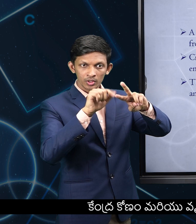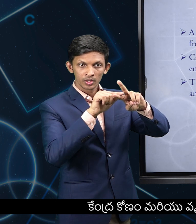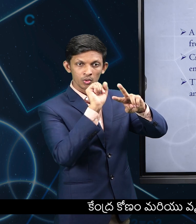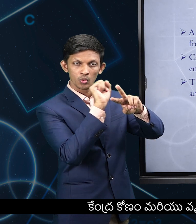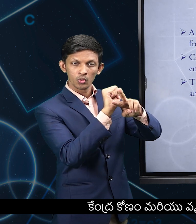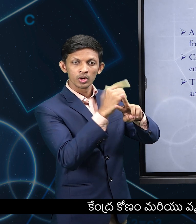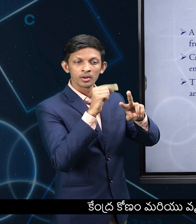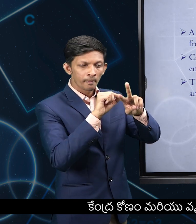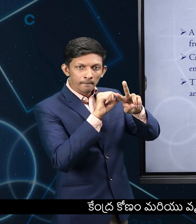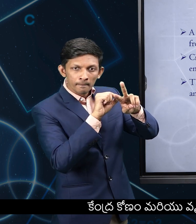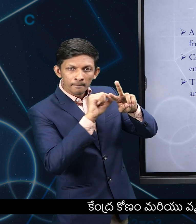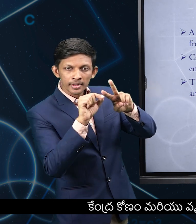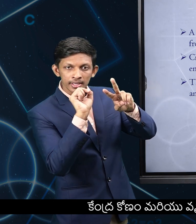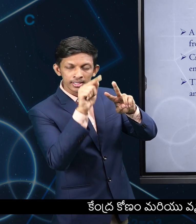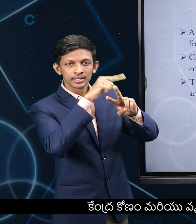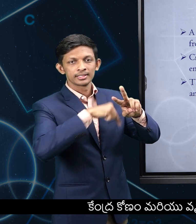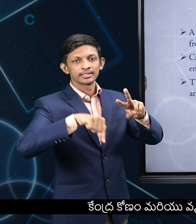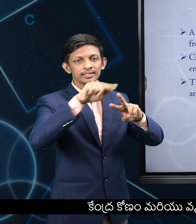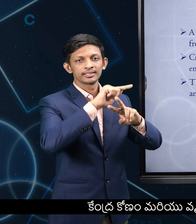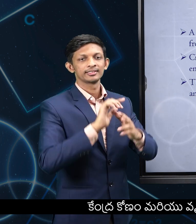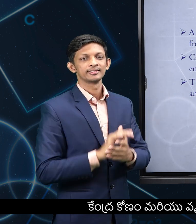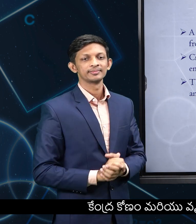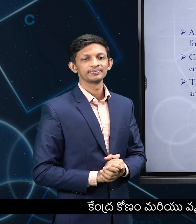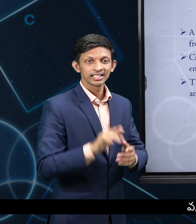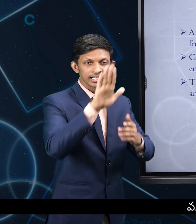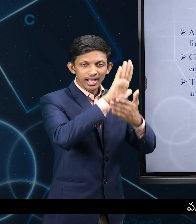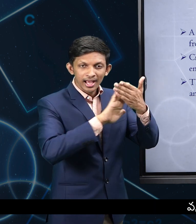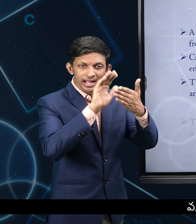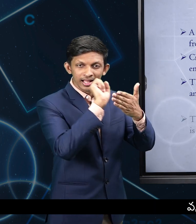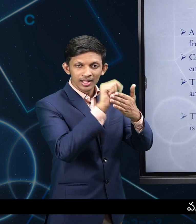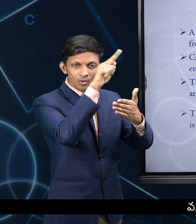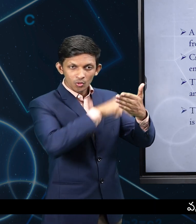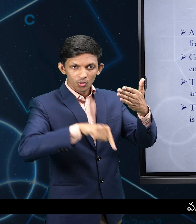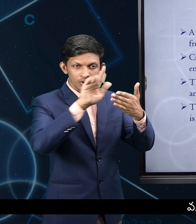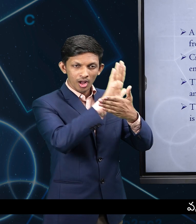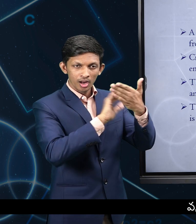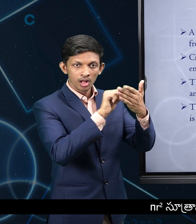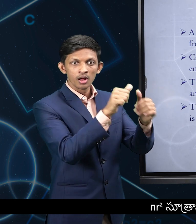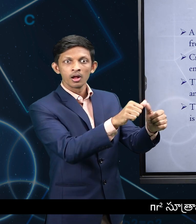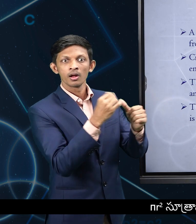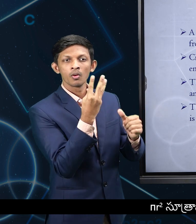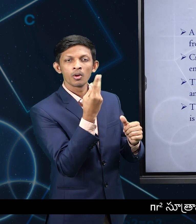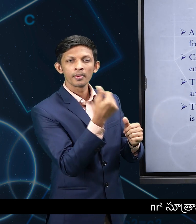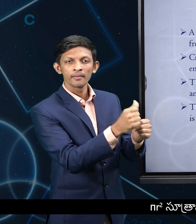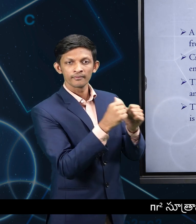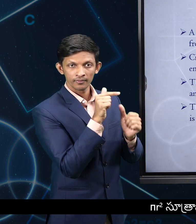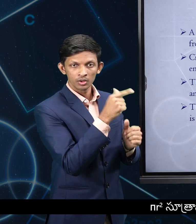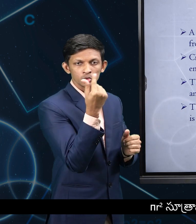యొక్క వ్యాసార్థంపై ఆధారపడి ఉంటాయి. వృత్తం యొక్క వైశాల్యాన్ని πr² సూత్రాన్ని